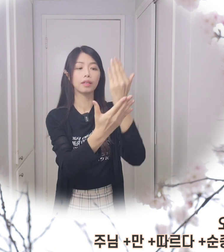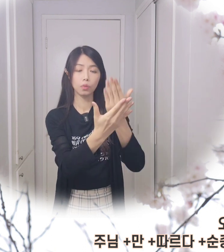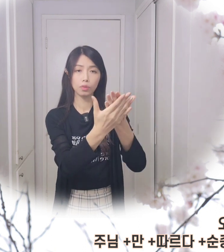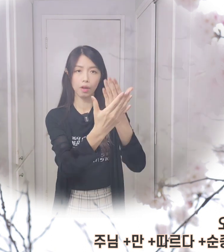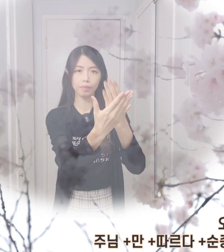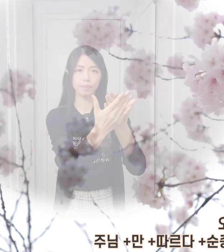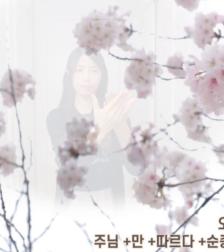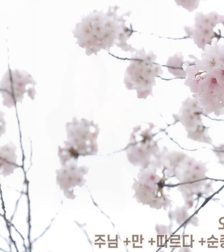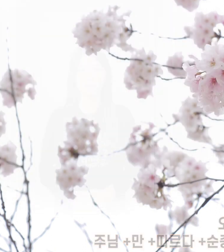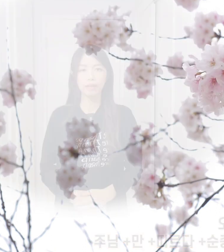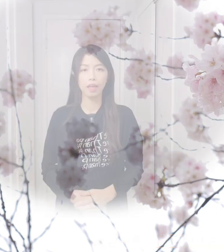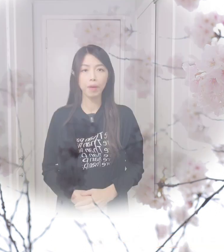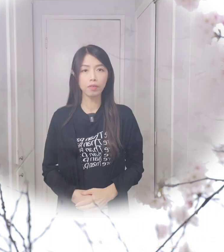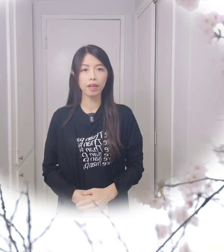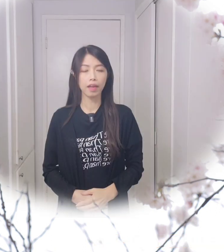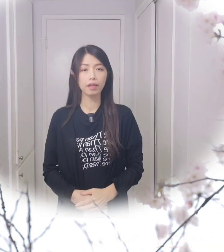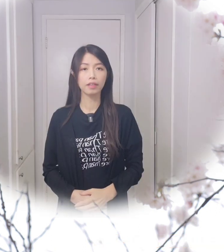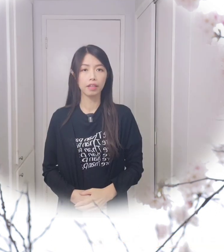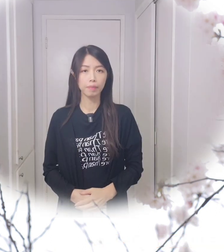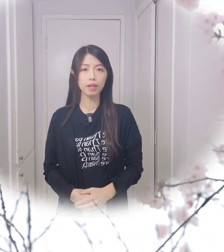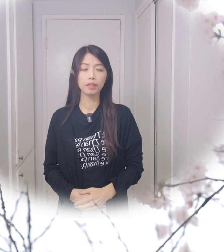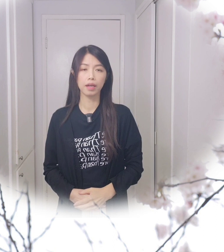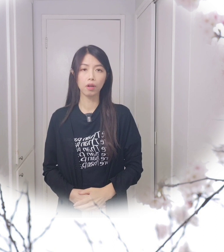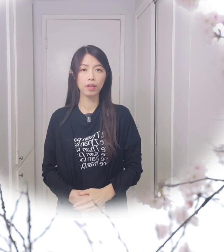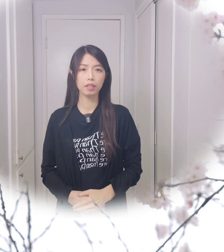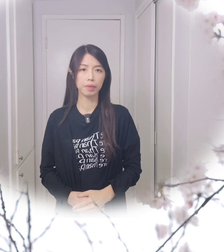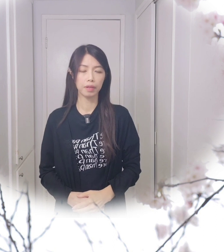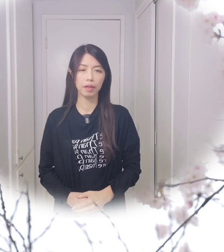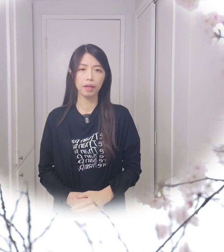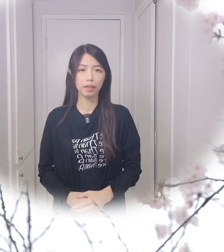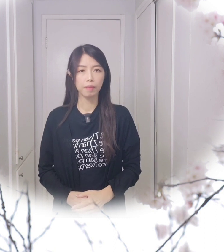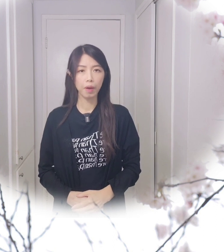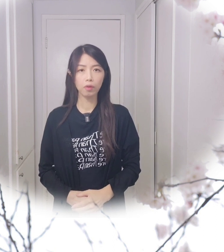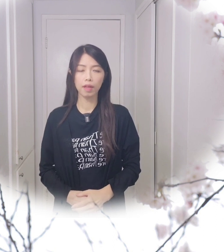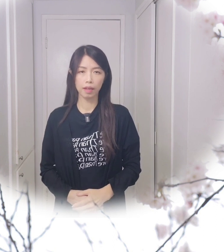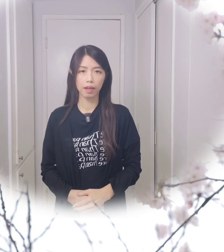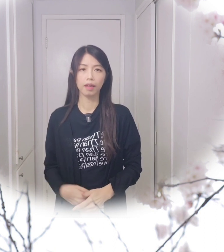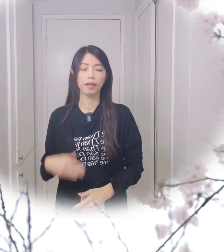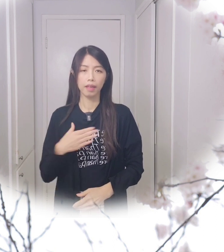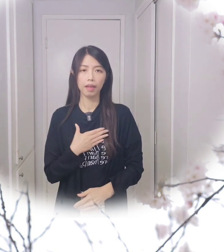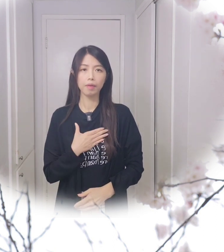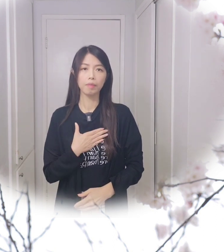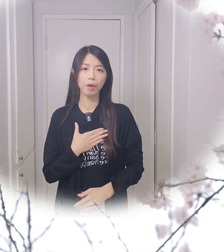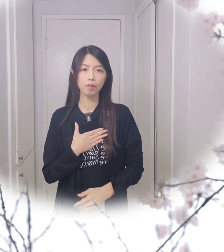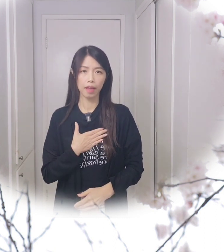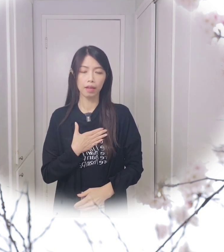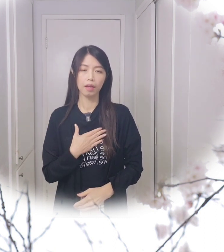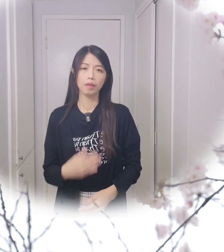소서 내 평생에 그 이름을 그의 선하심을 내 평생에 내